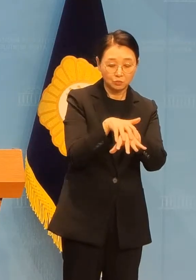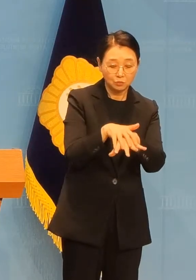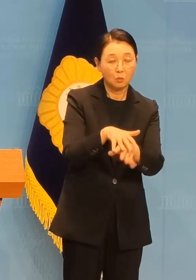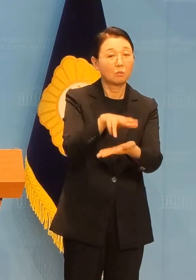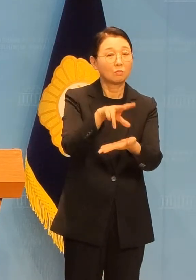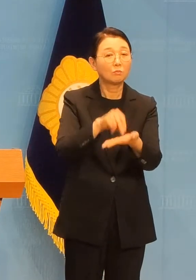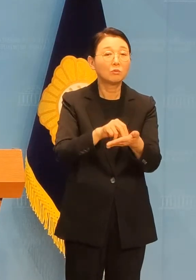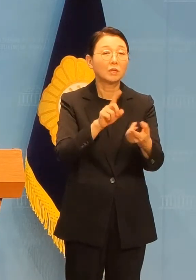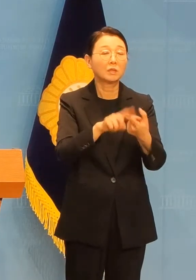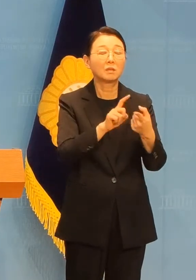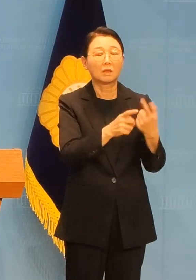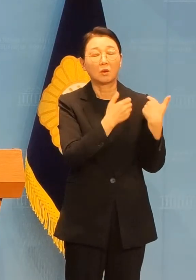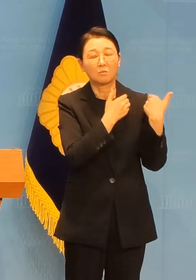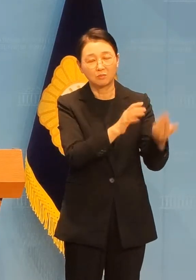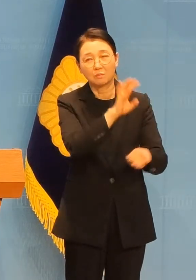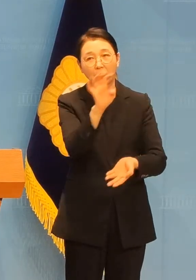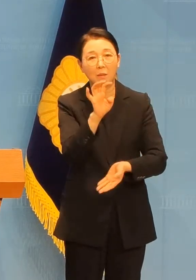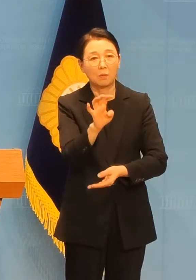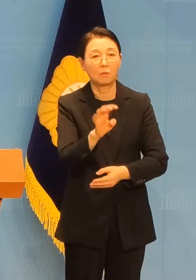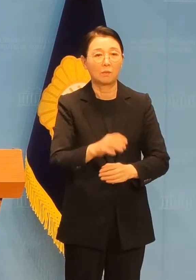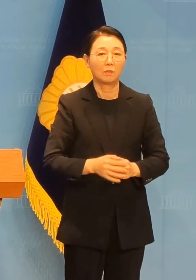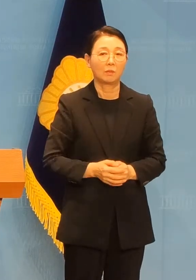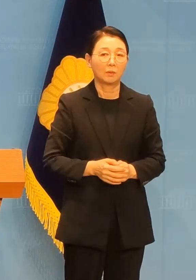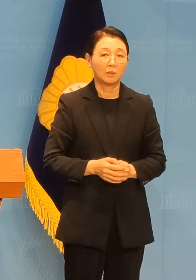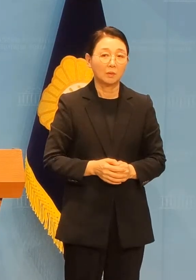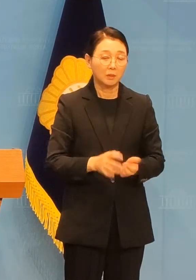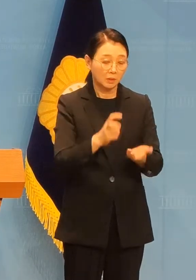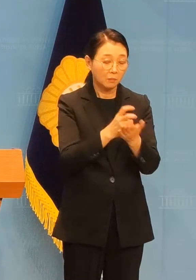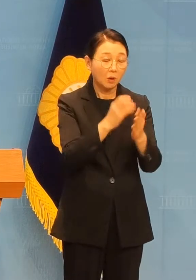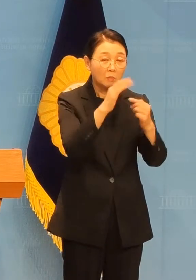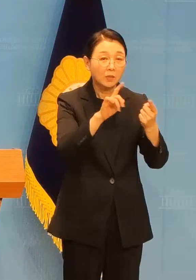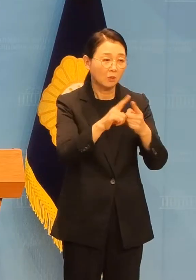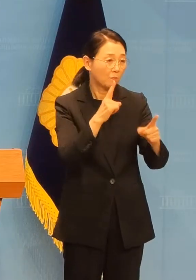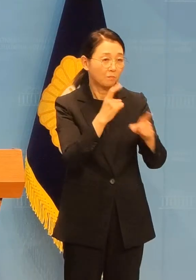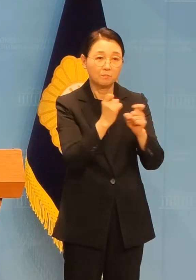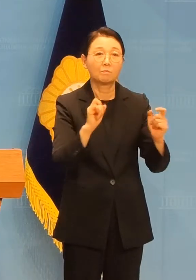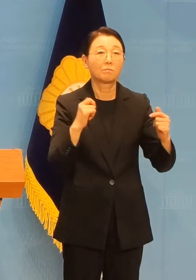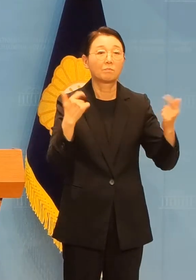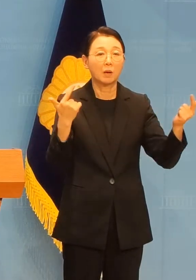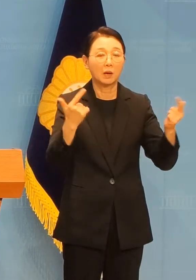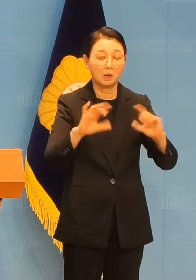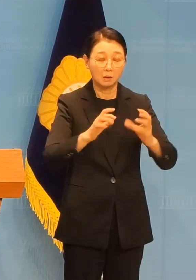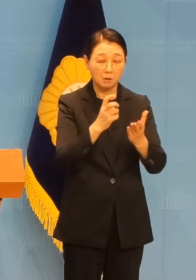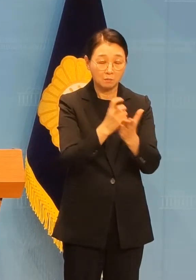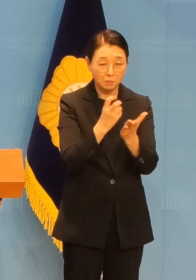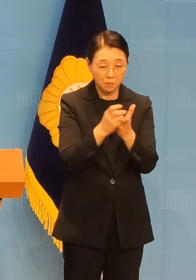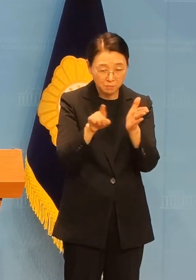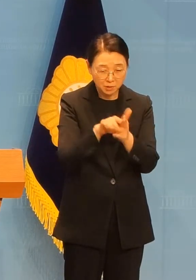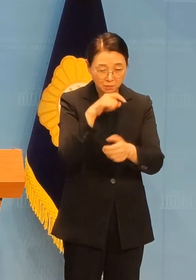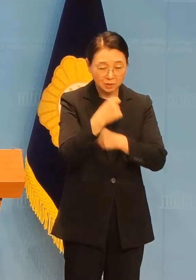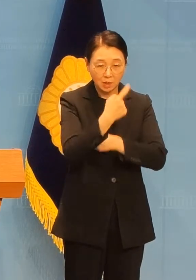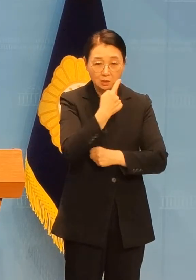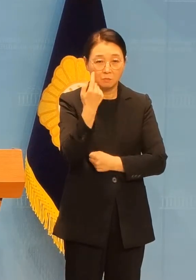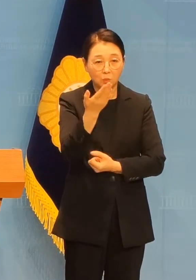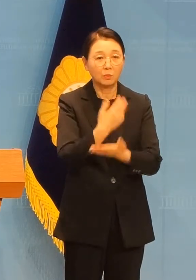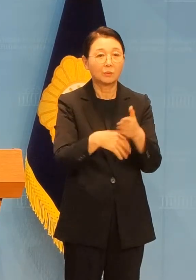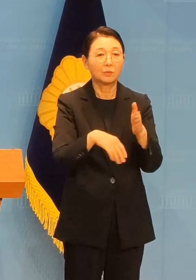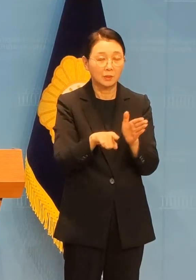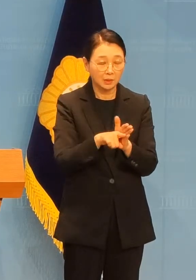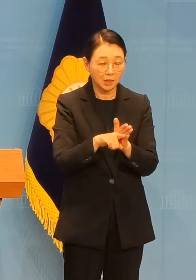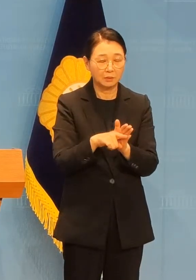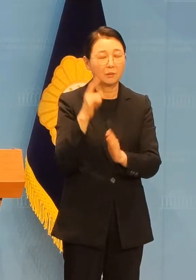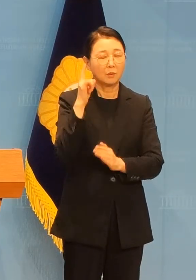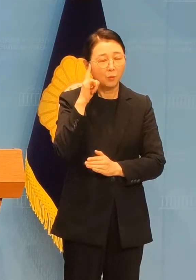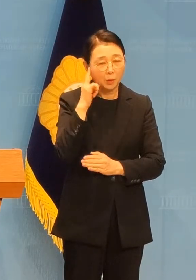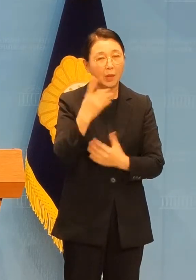문제도 그대로 반복됩니다. 이 조항은 보복이 아닙니다. 헌법상 신앙의 자유를 보호하기 위한